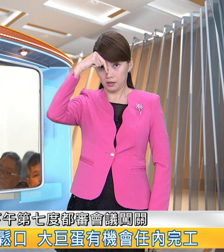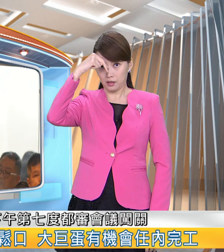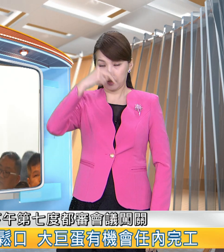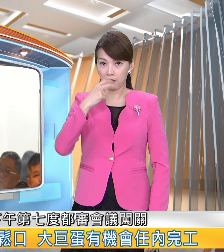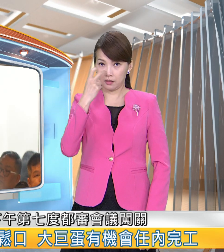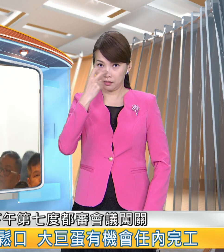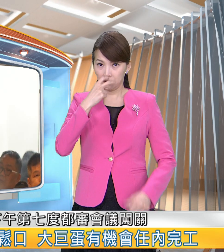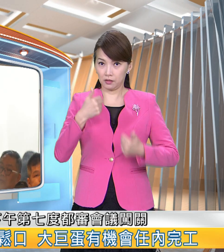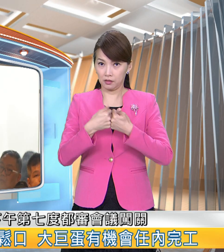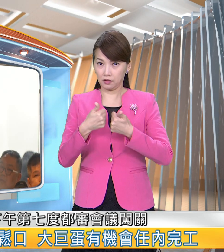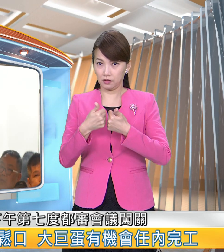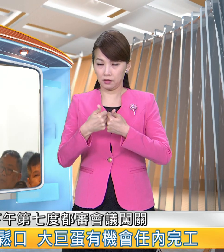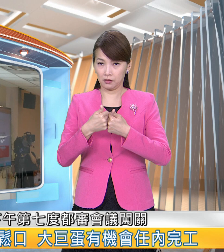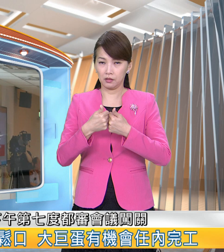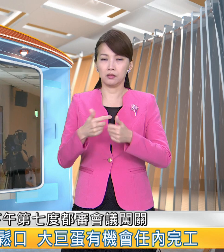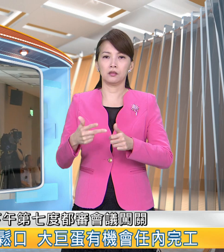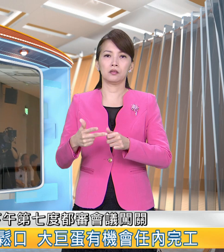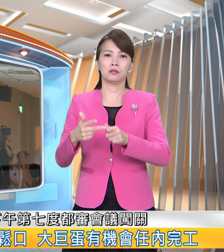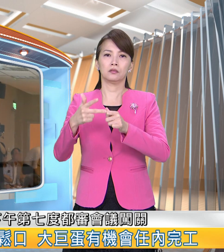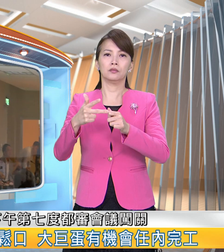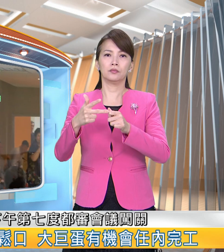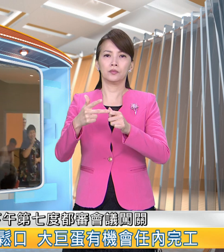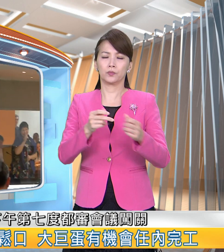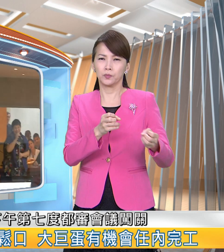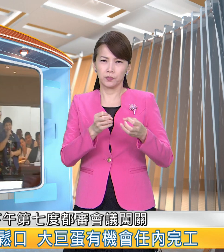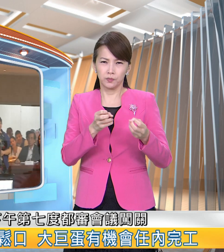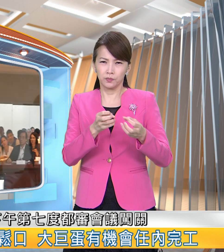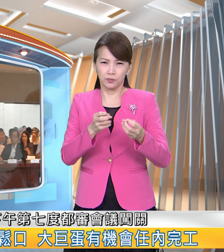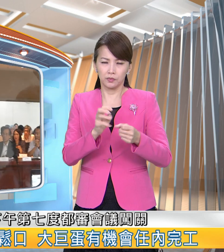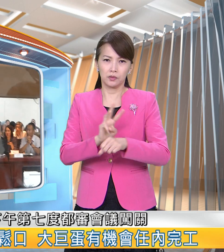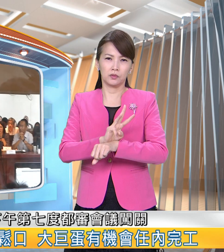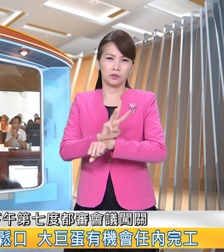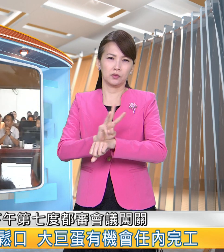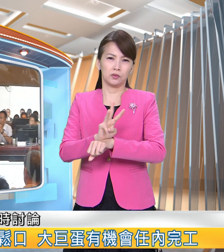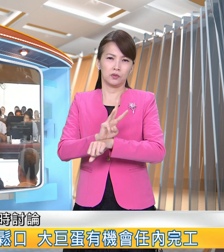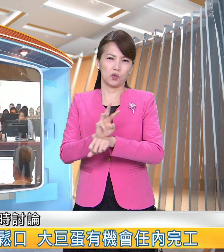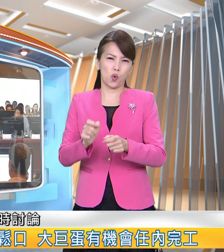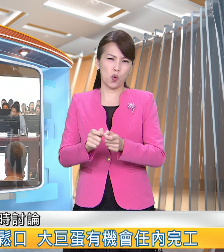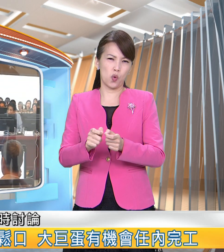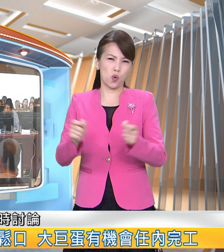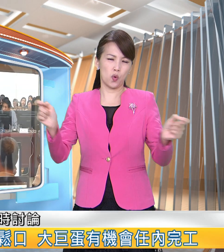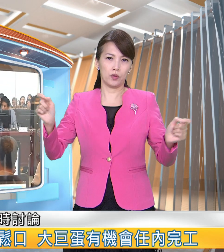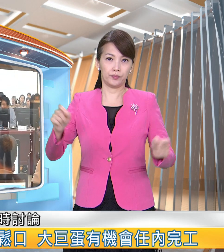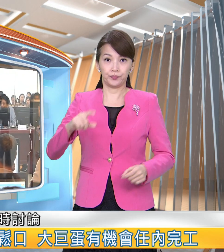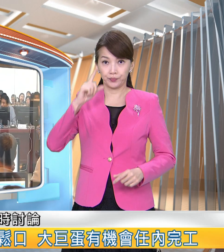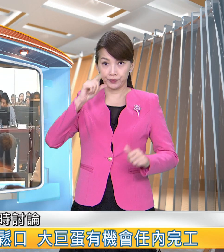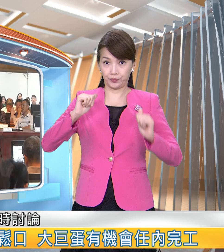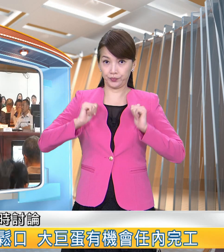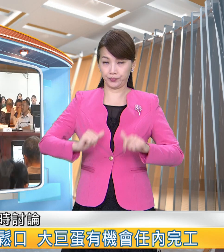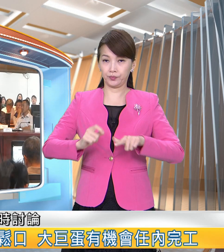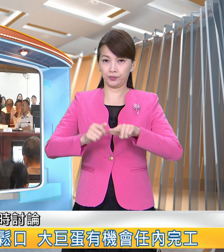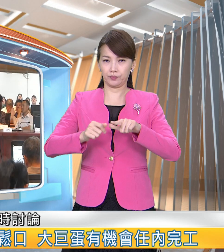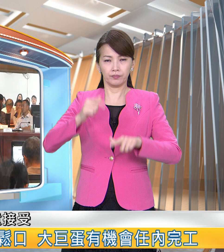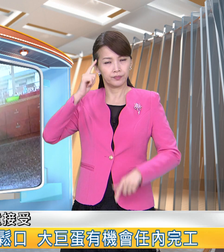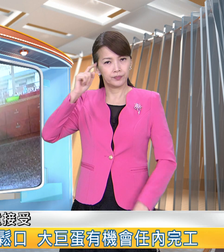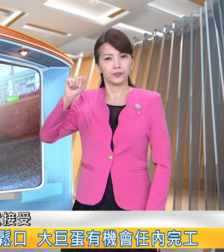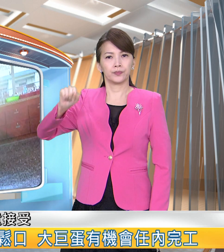昨天下午第七度都审会议闯关，经过三个多小时讨论，远雄表